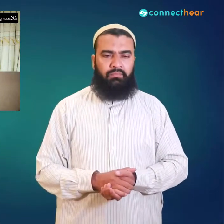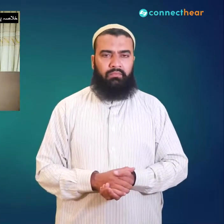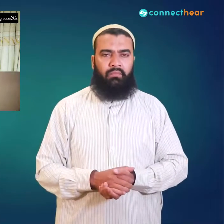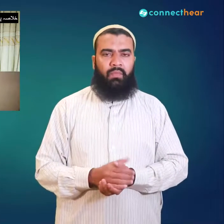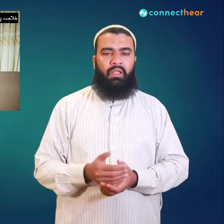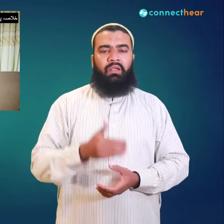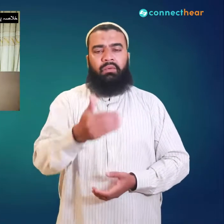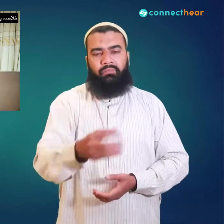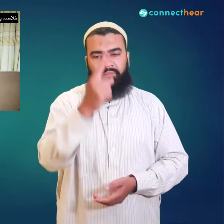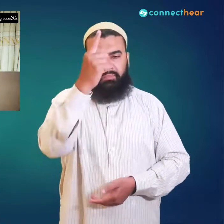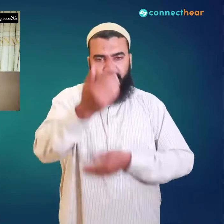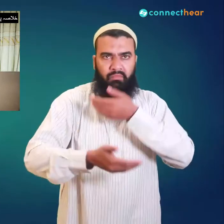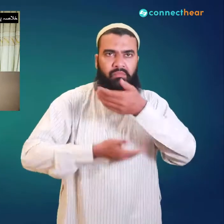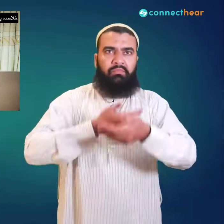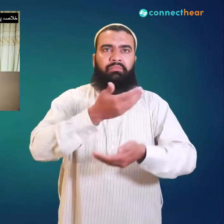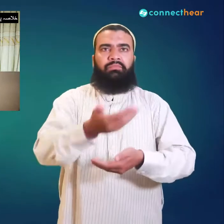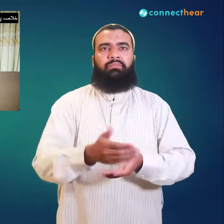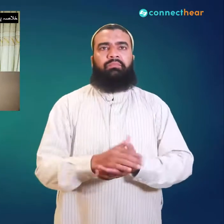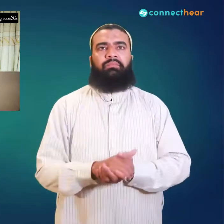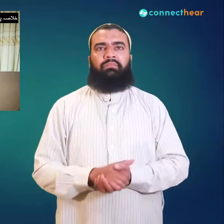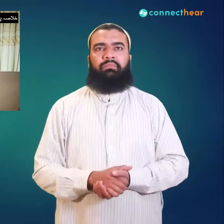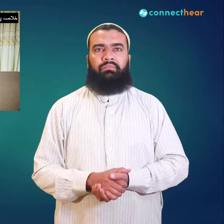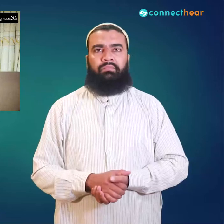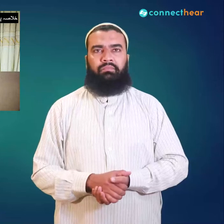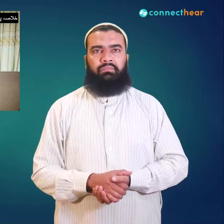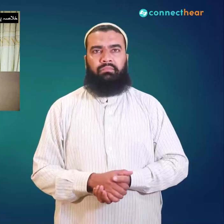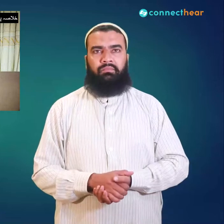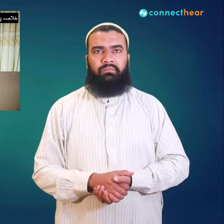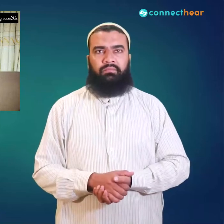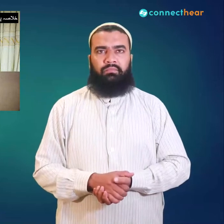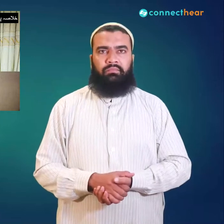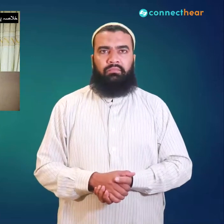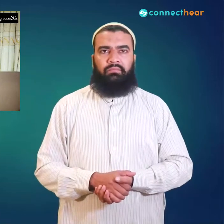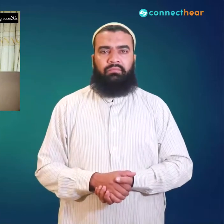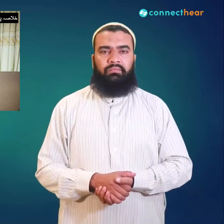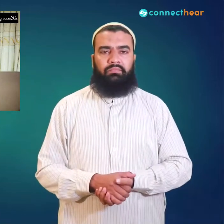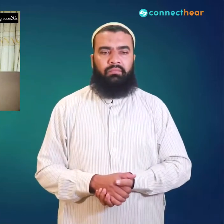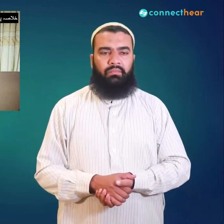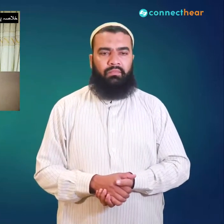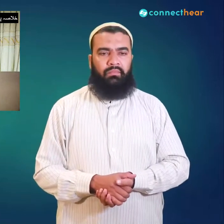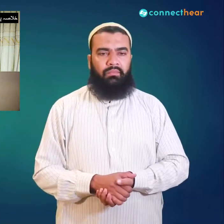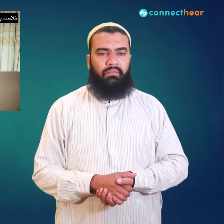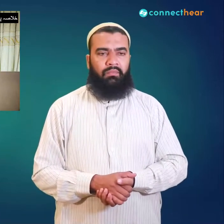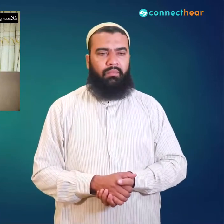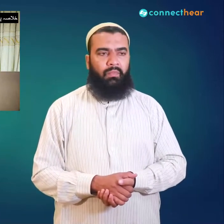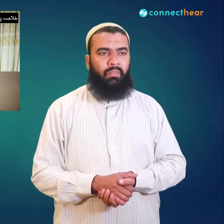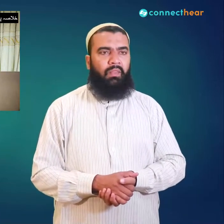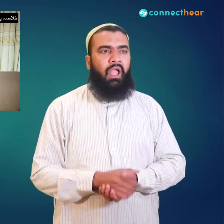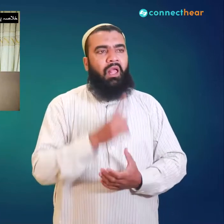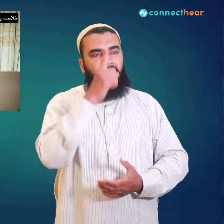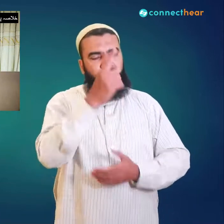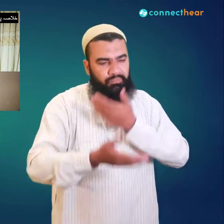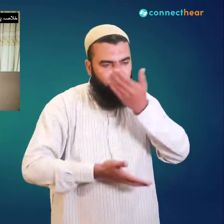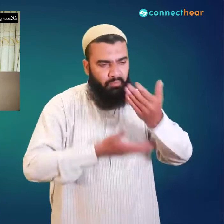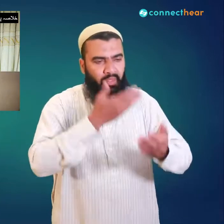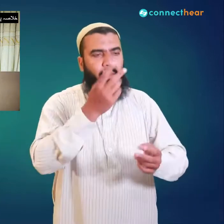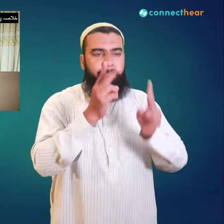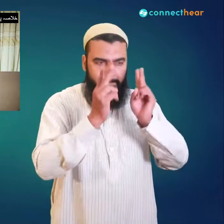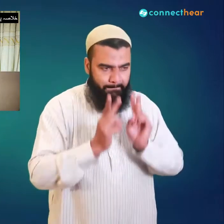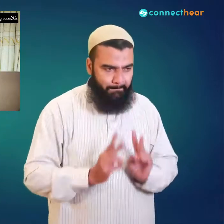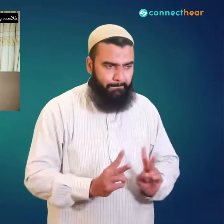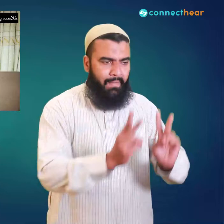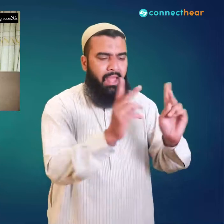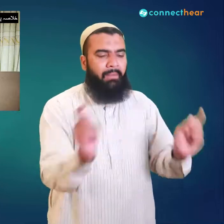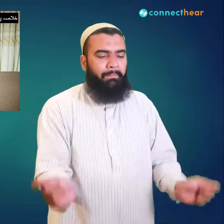رکوع نمبر 9، آیت نمبر 18، انما یعمر مساجد اللہ۔ اللہ کے گھروں کی تعمیر وہ لوگ کرتے